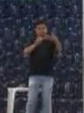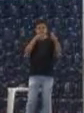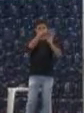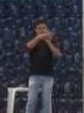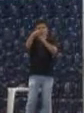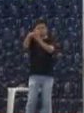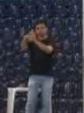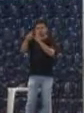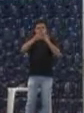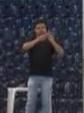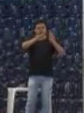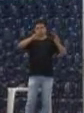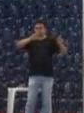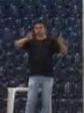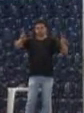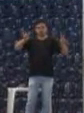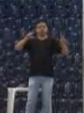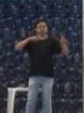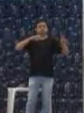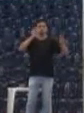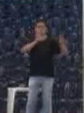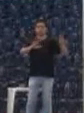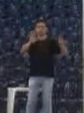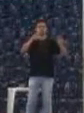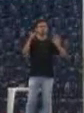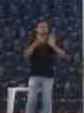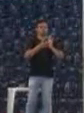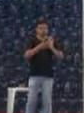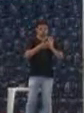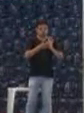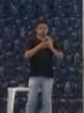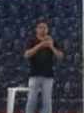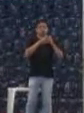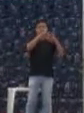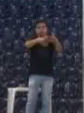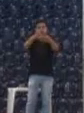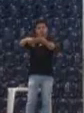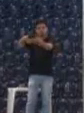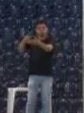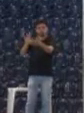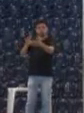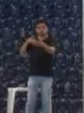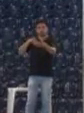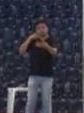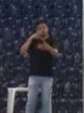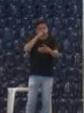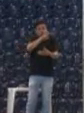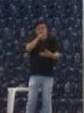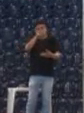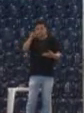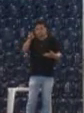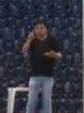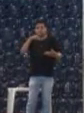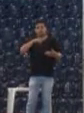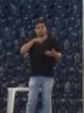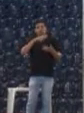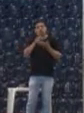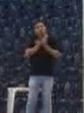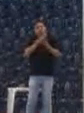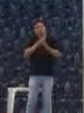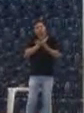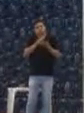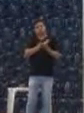textos em todas as áreas todas as provas de uma olhada no informação que muitas